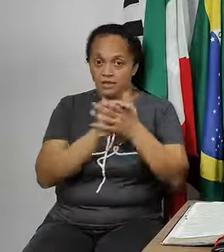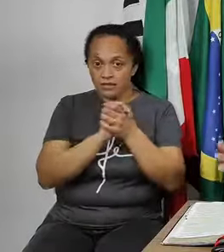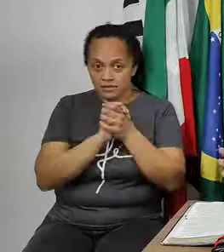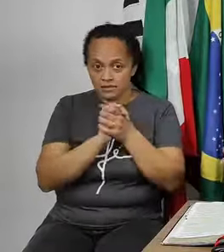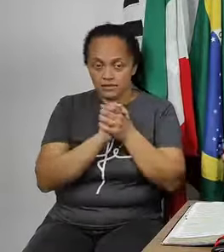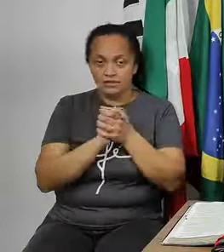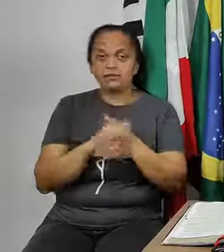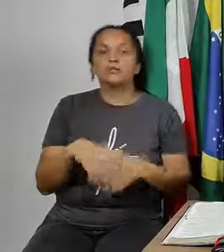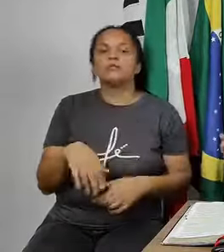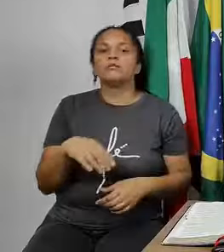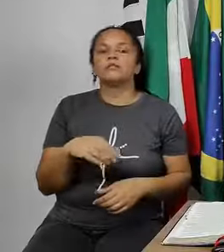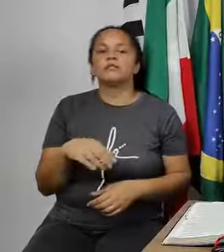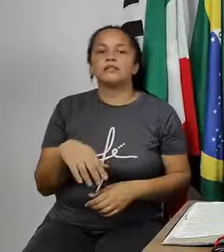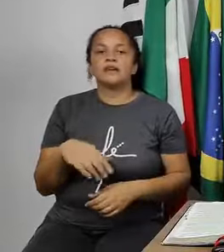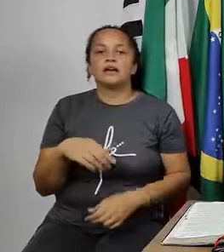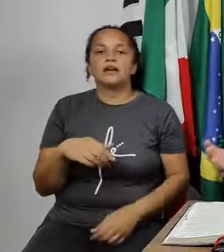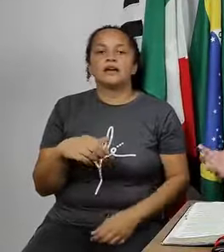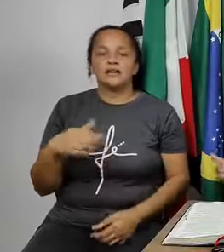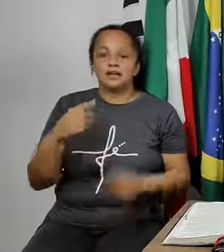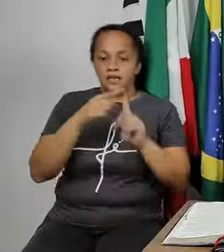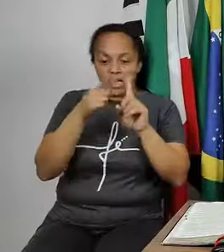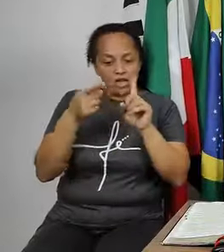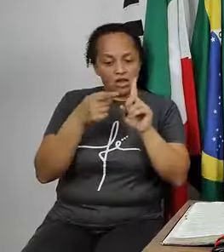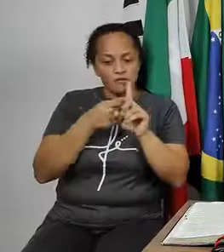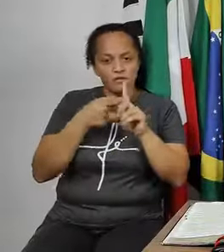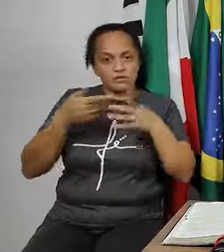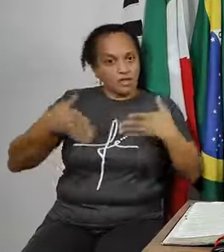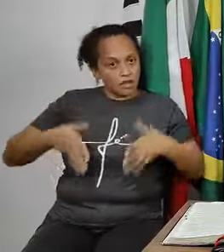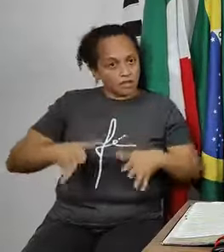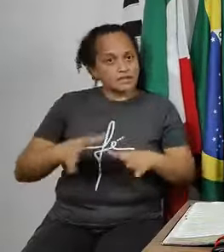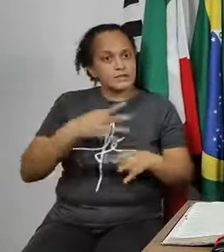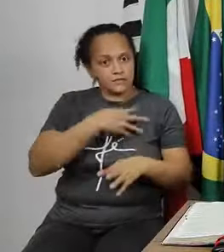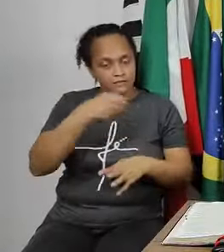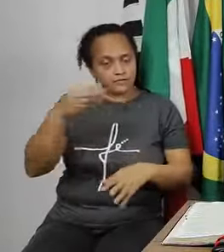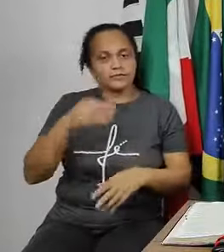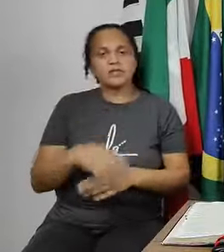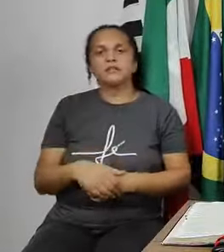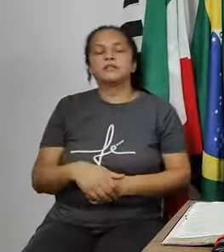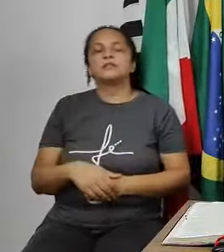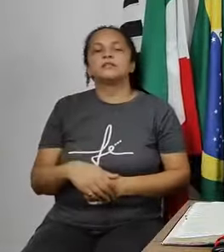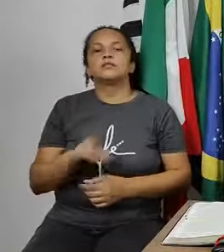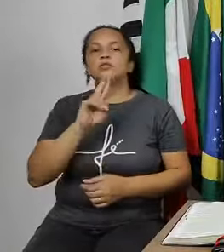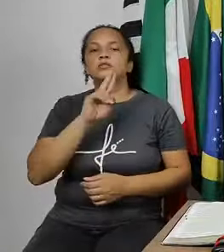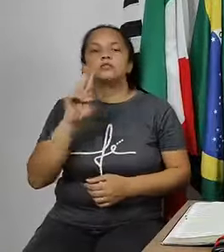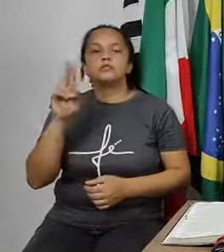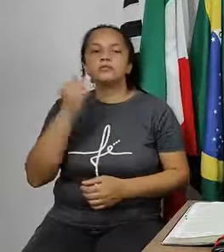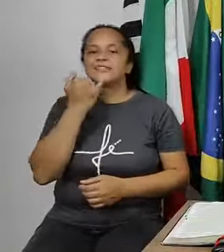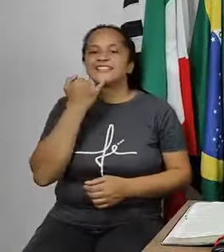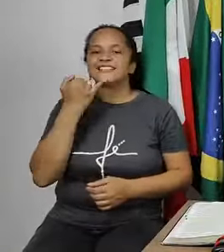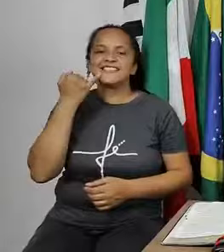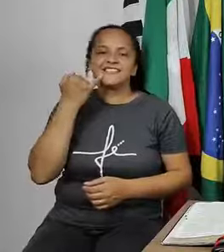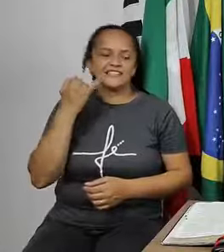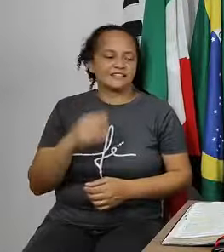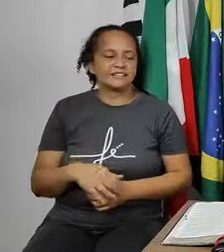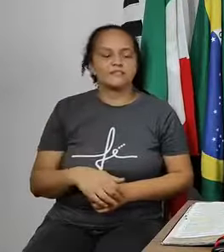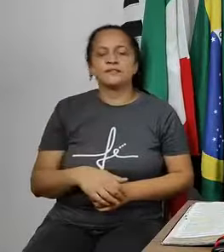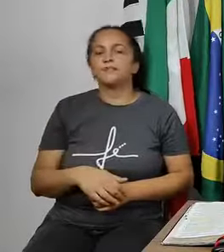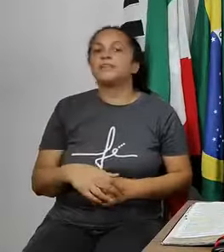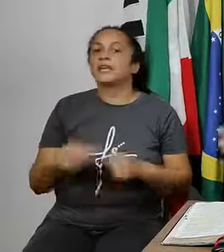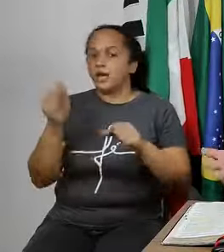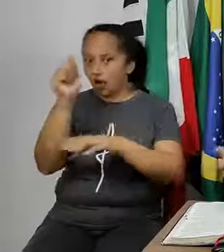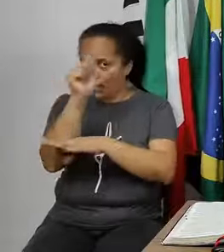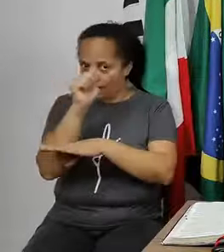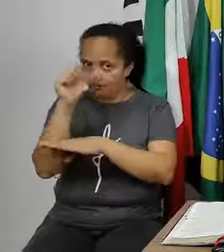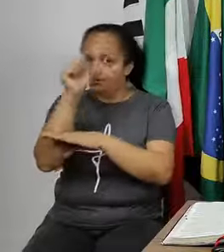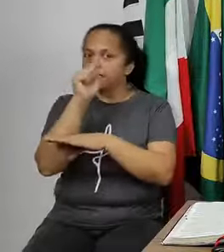nós aprendemos muito com Abraão, muito. Ele praticou a sua fé na palavra de Deus e,